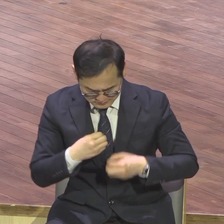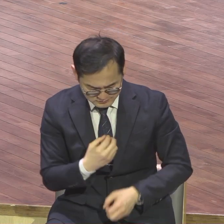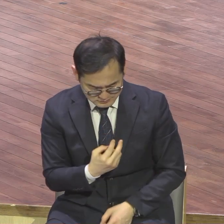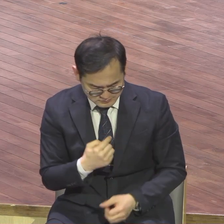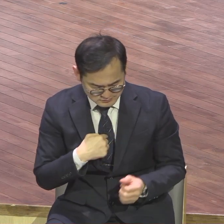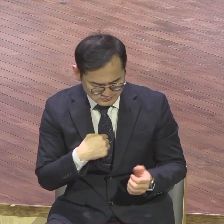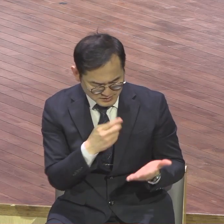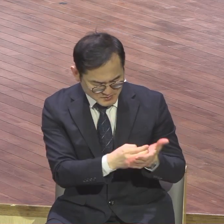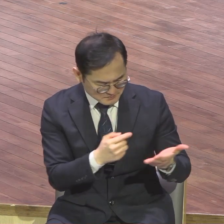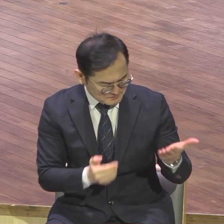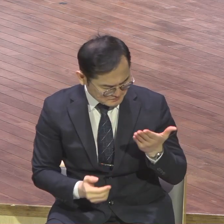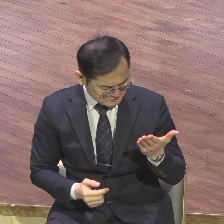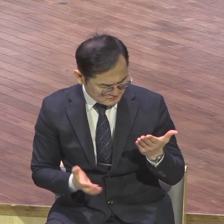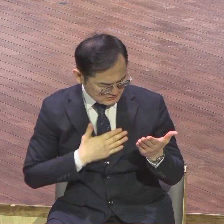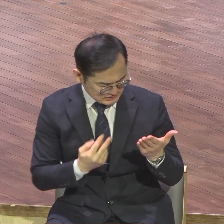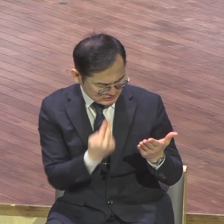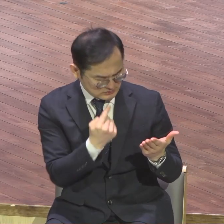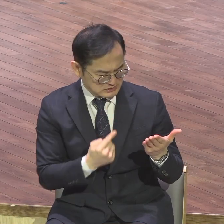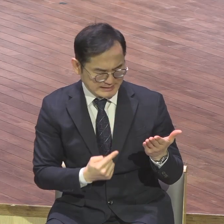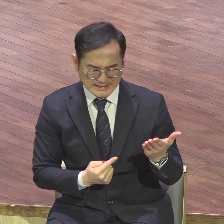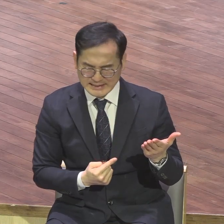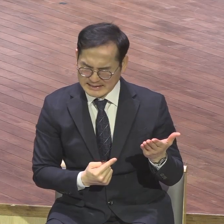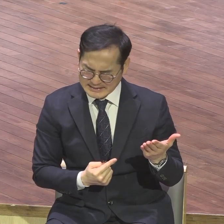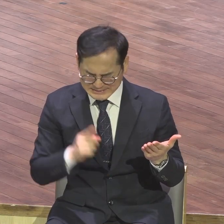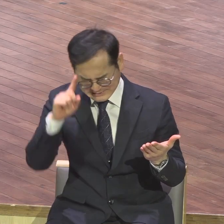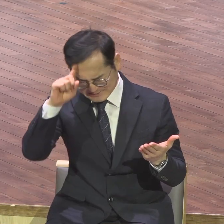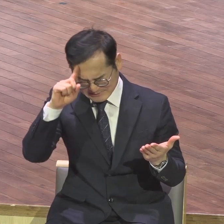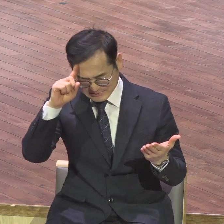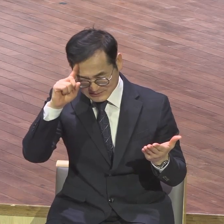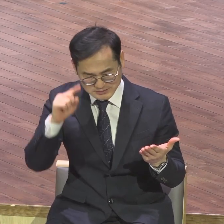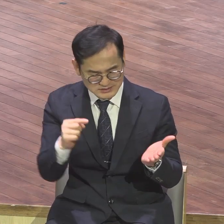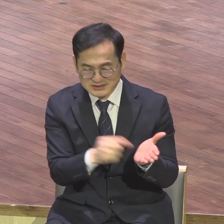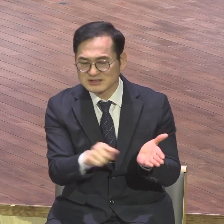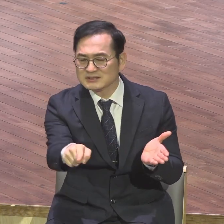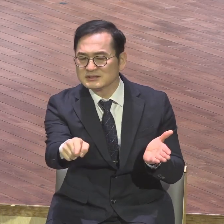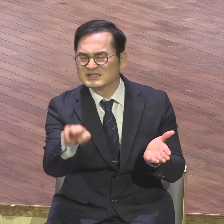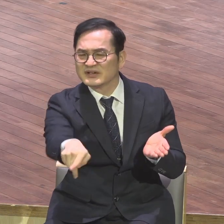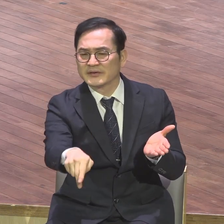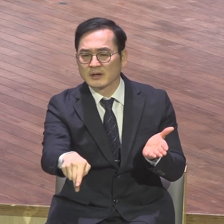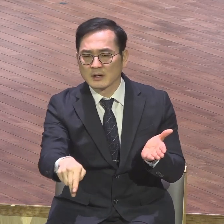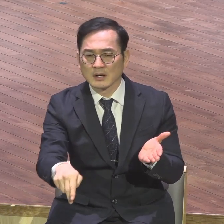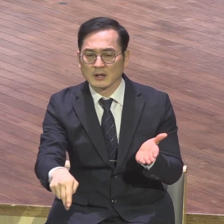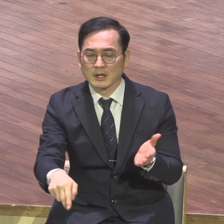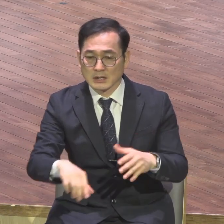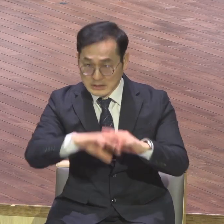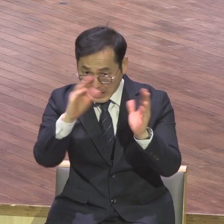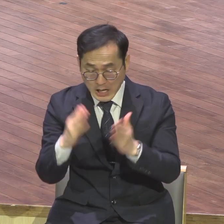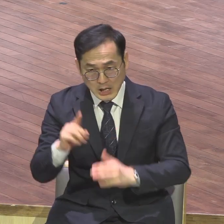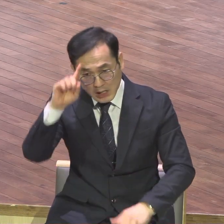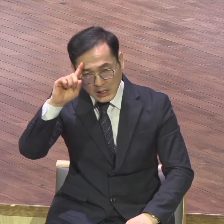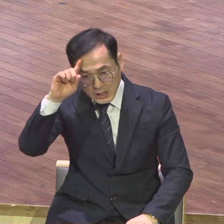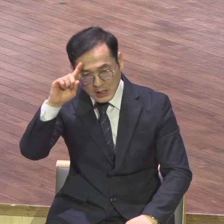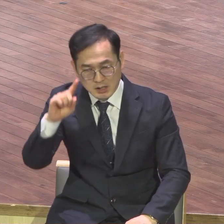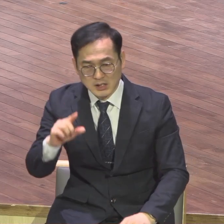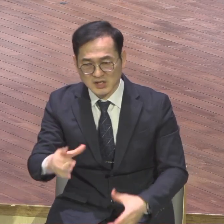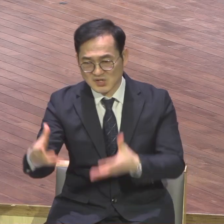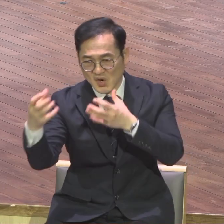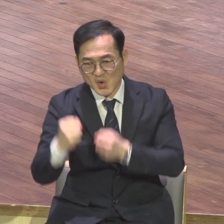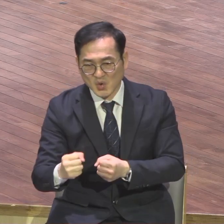죽고 너도 죽고. 율법이에요 그게. 너 죽고 나 죽고입니다. 율법은. 복음은 나 살고 너 살고예요.